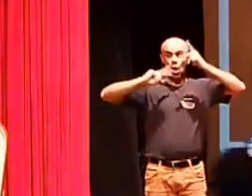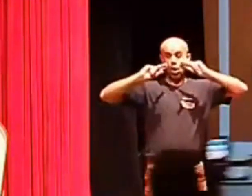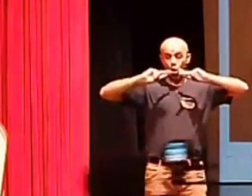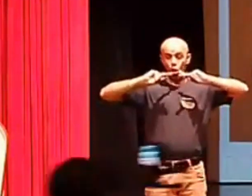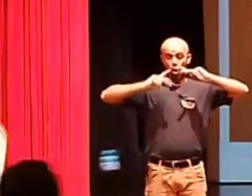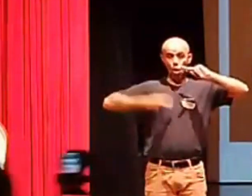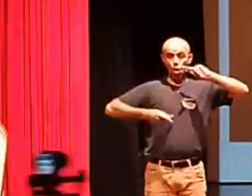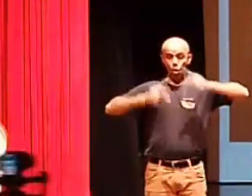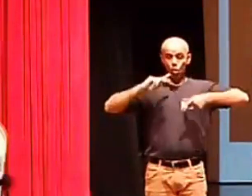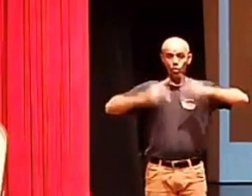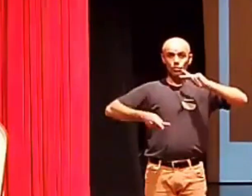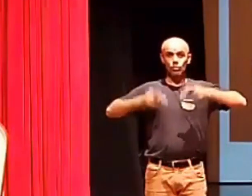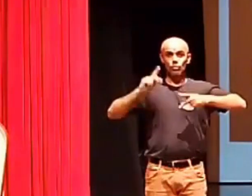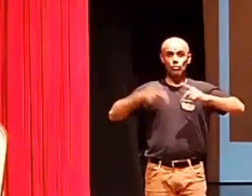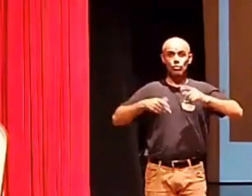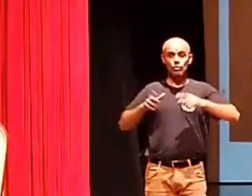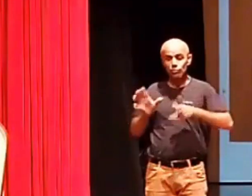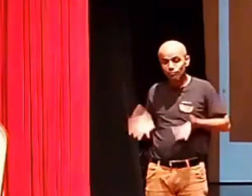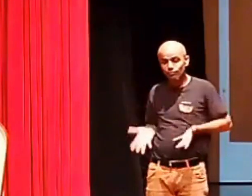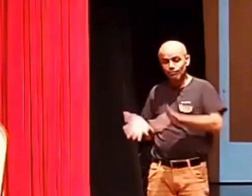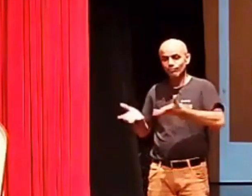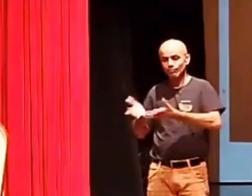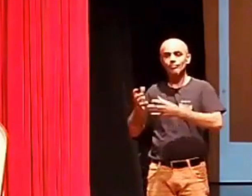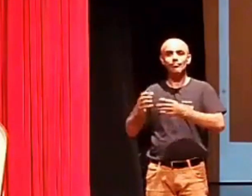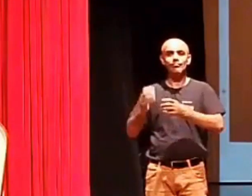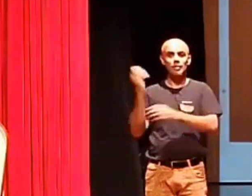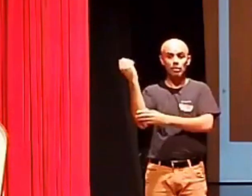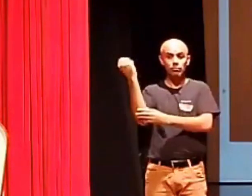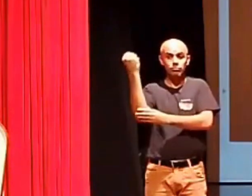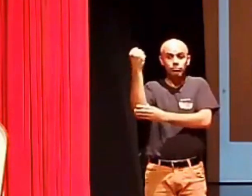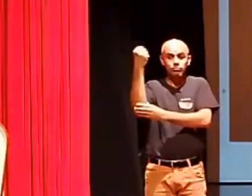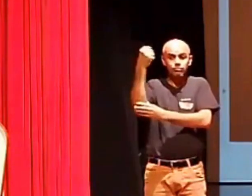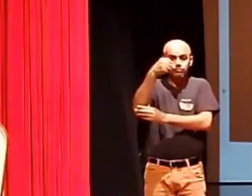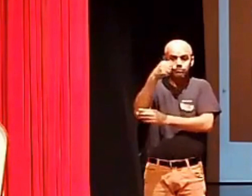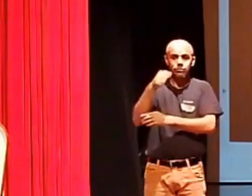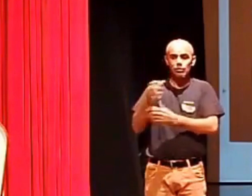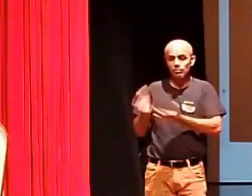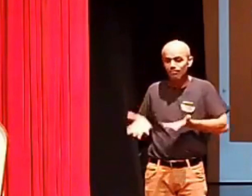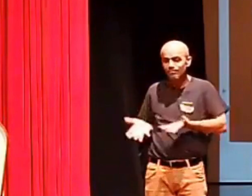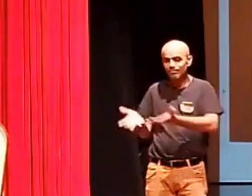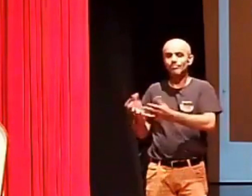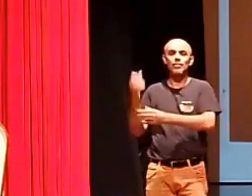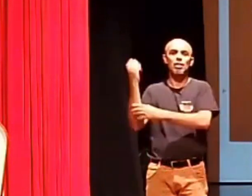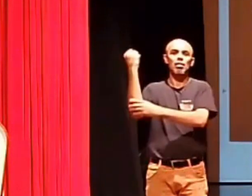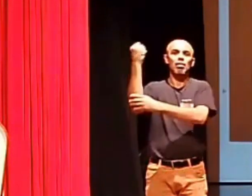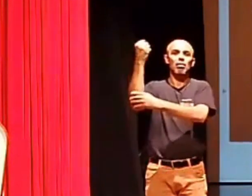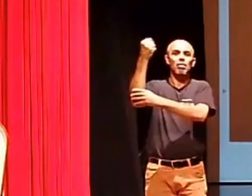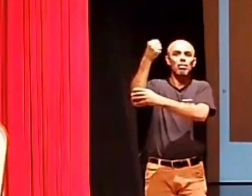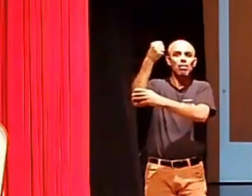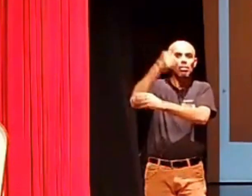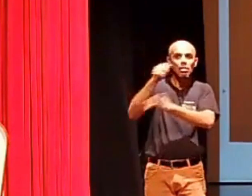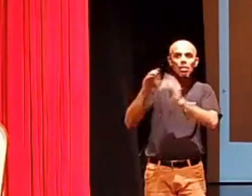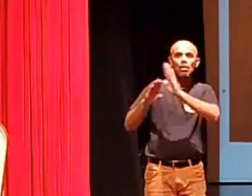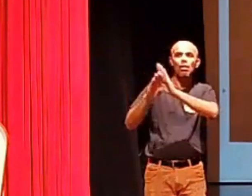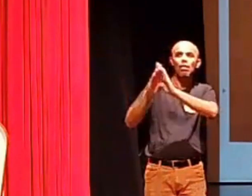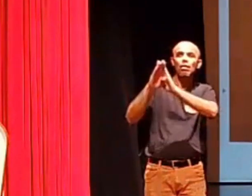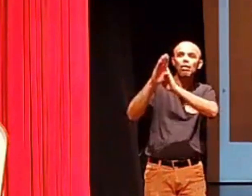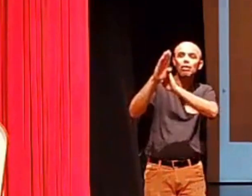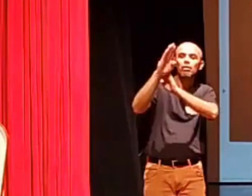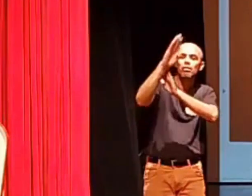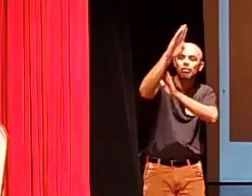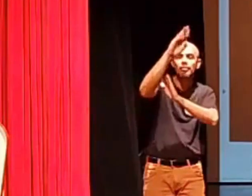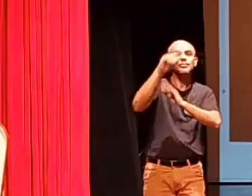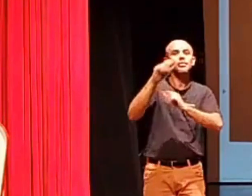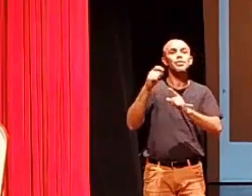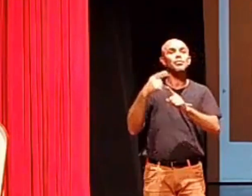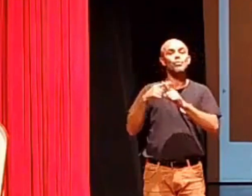causas da escoliose, que vão talvez facilitar para que essa escoliose venha a progredir ainda mais.